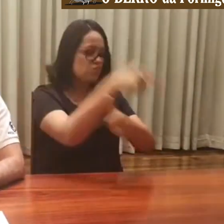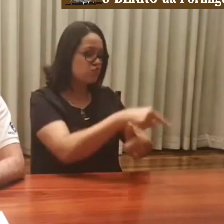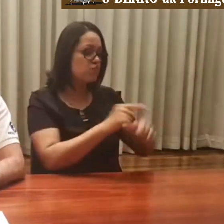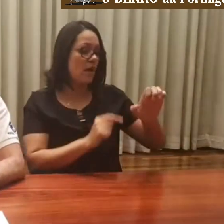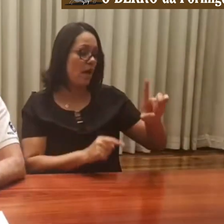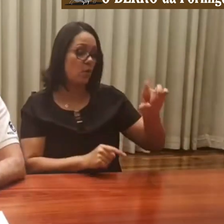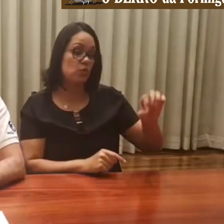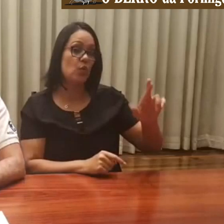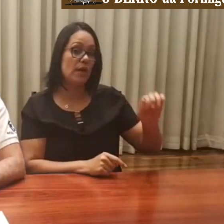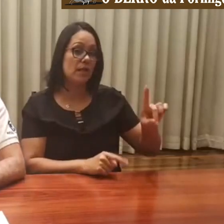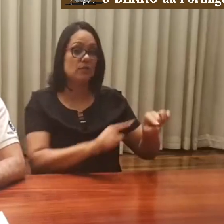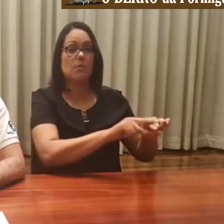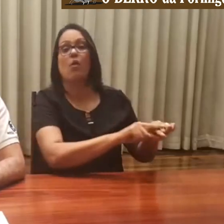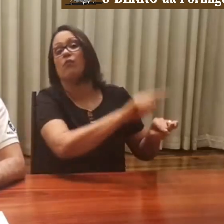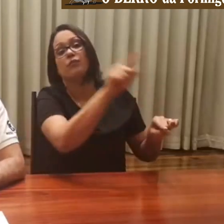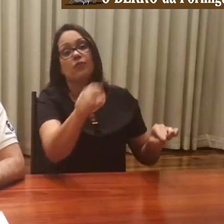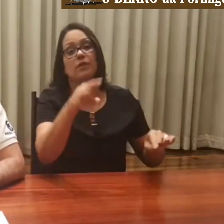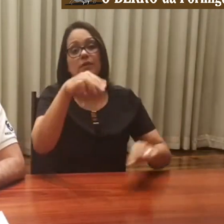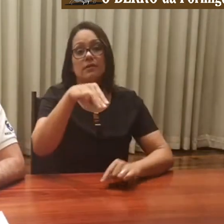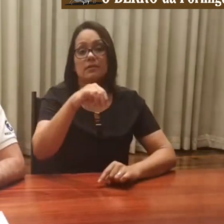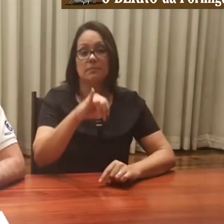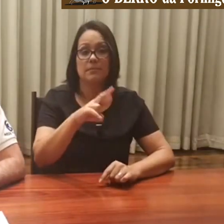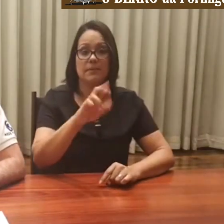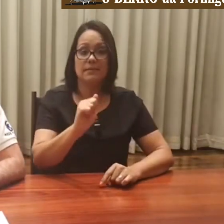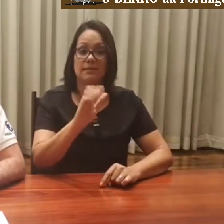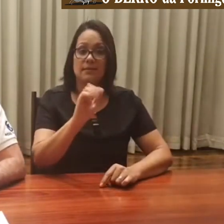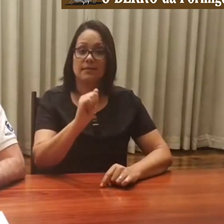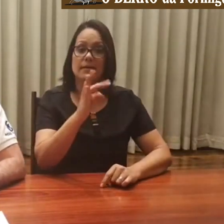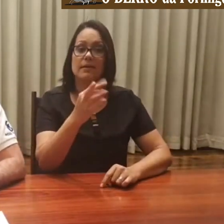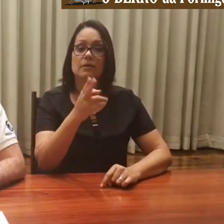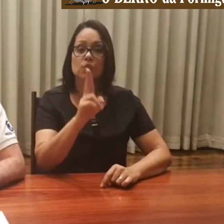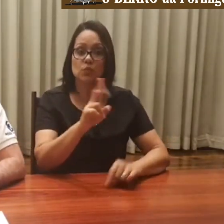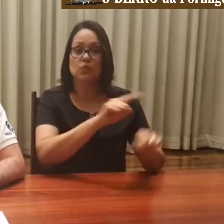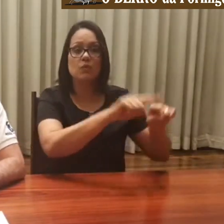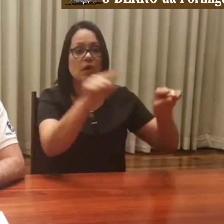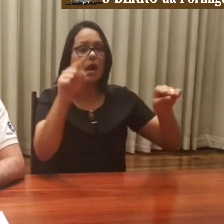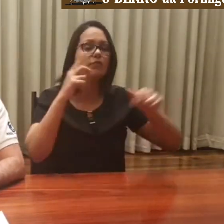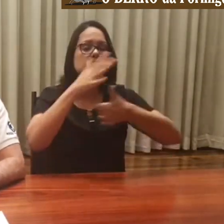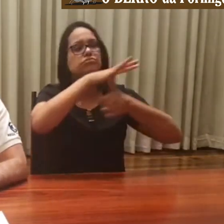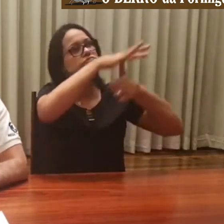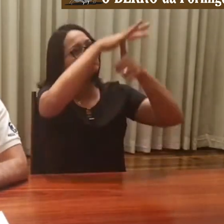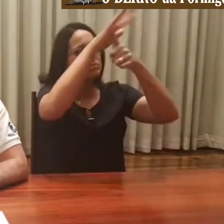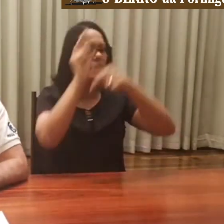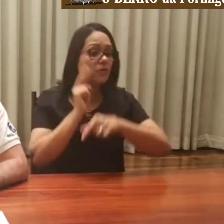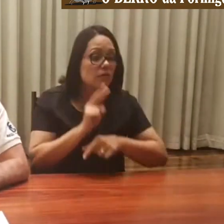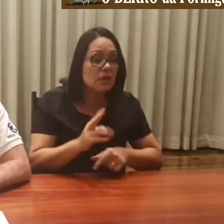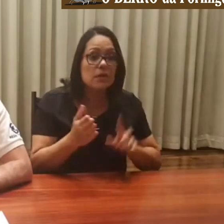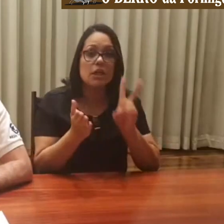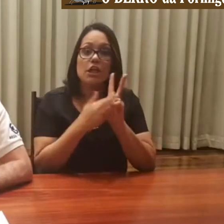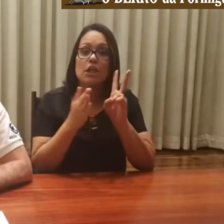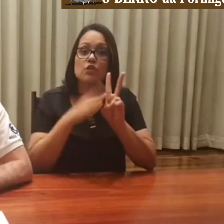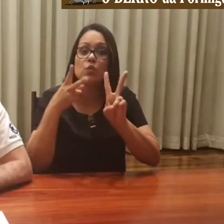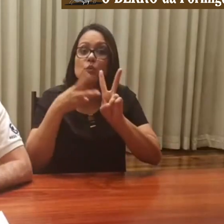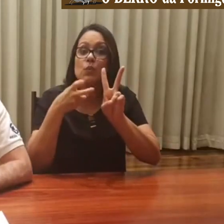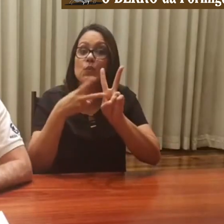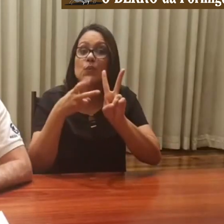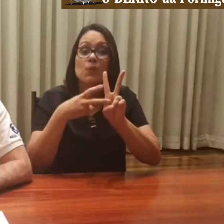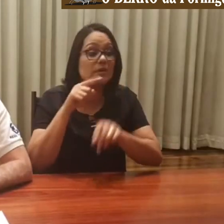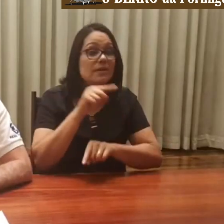antes em Eldorado, sobrevoamos ali na região da Barra do Taquari, uma reserva indígena de índios